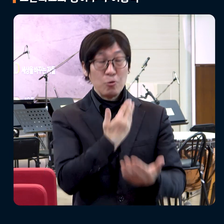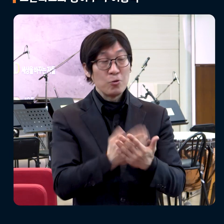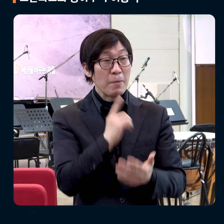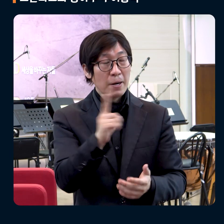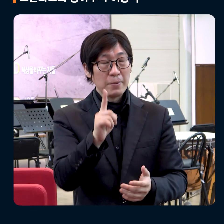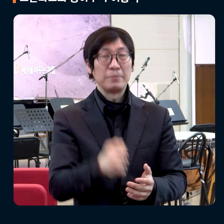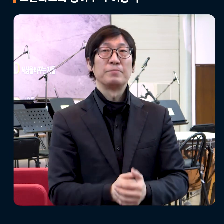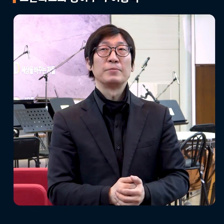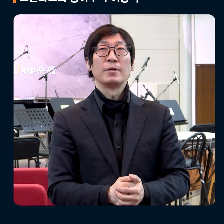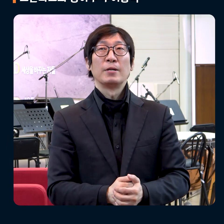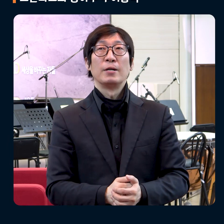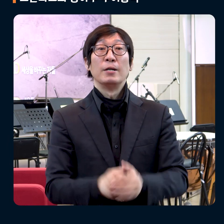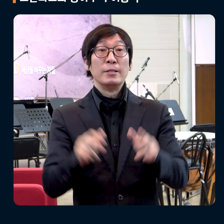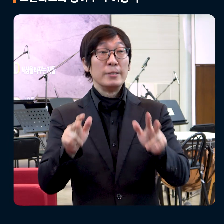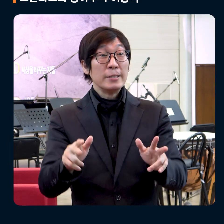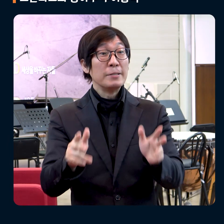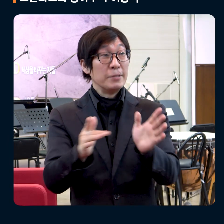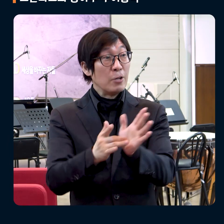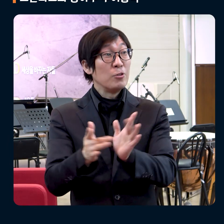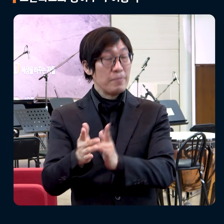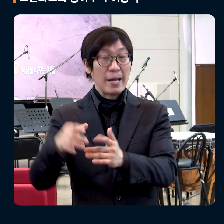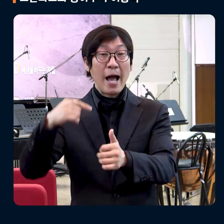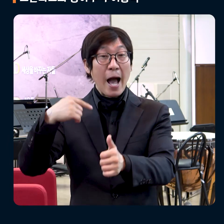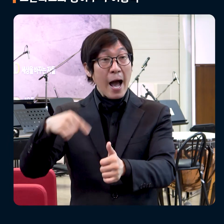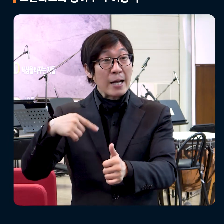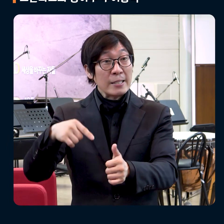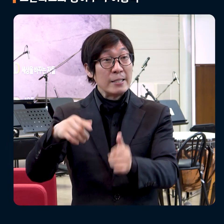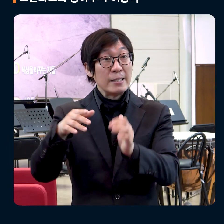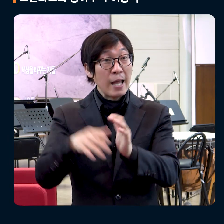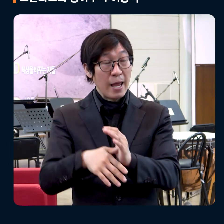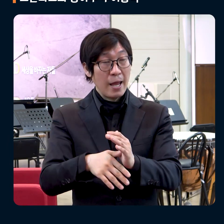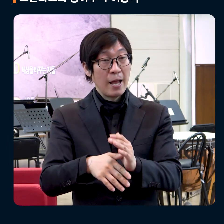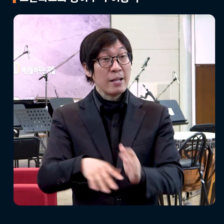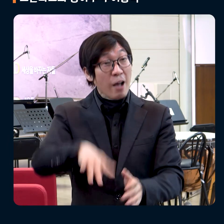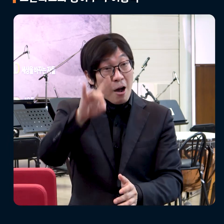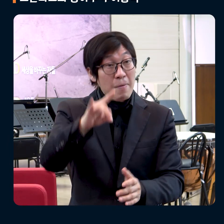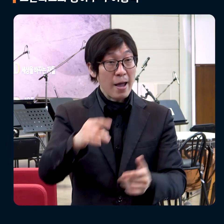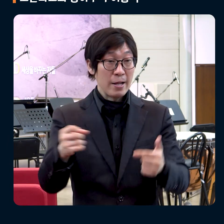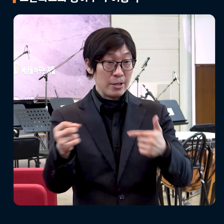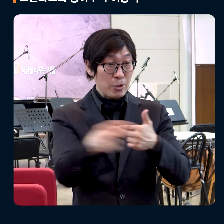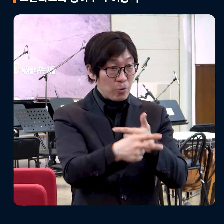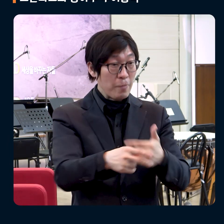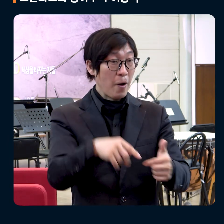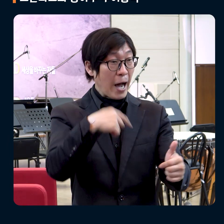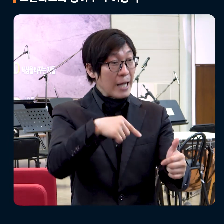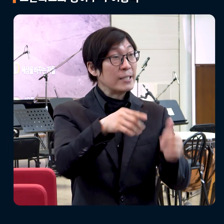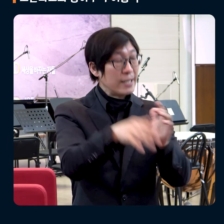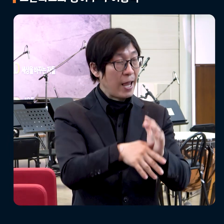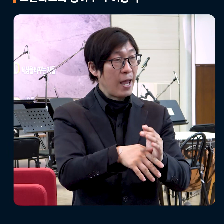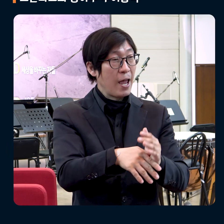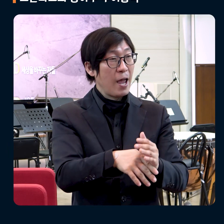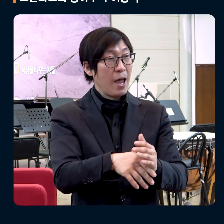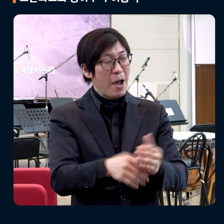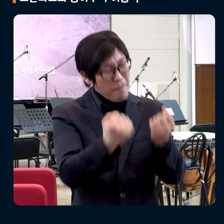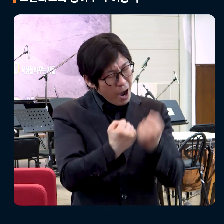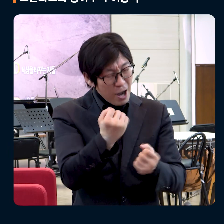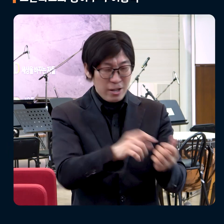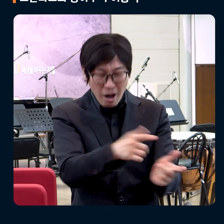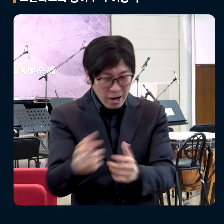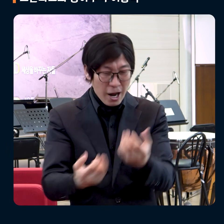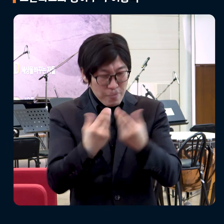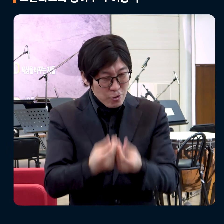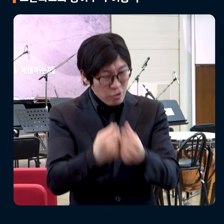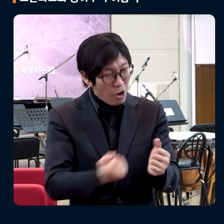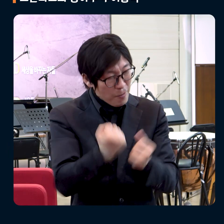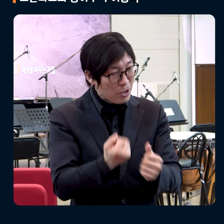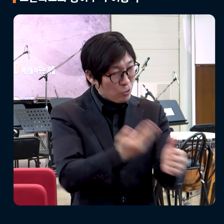하겠습니다. 지금 예수님이 가르침이 실패한 것 같았어요, 3장에서는. 근데 7장에 보니까